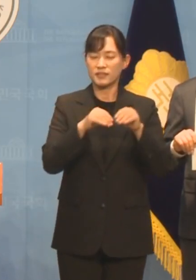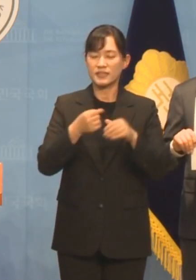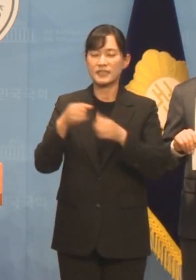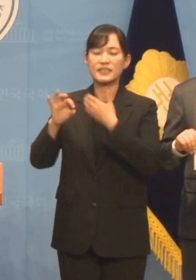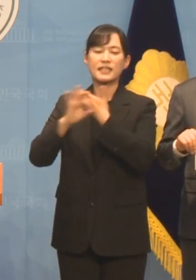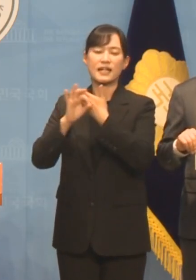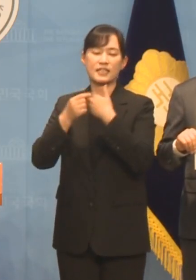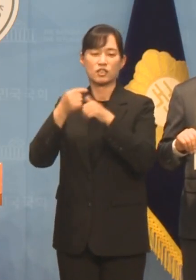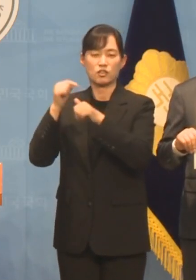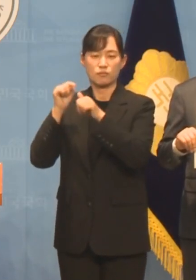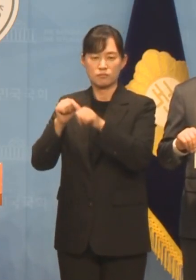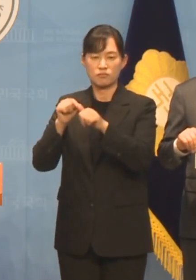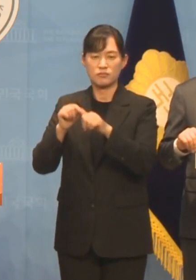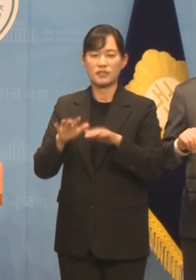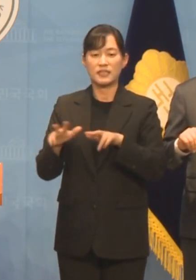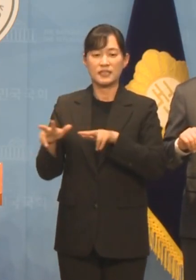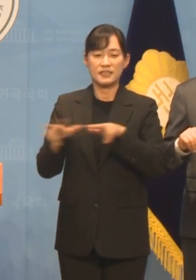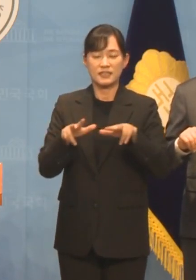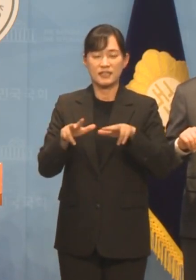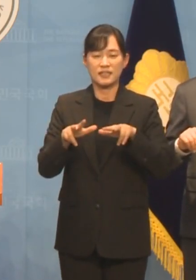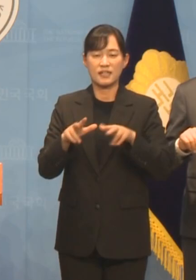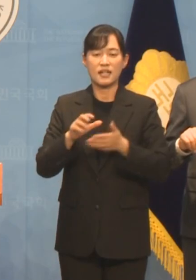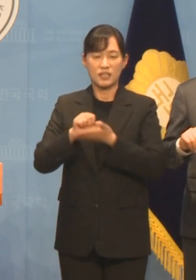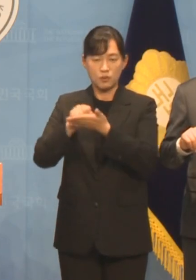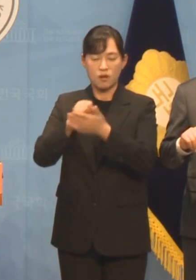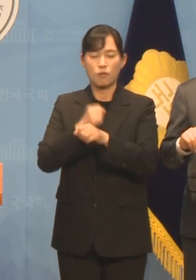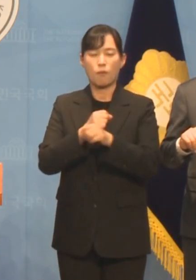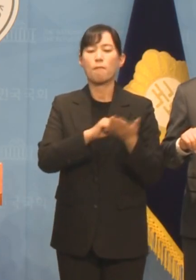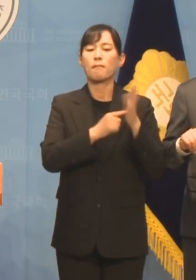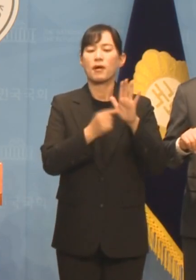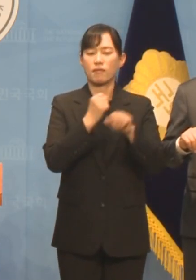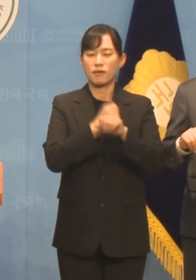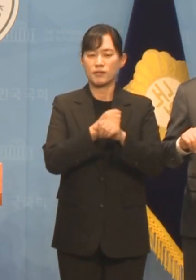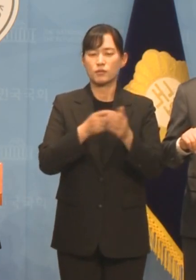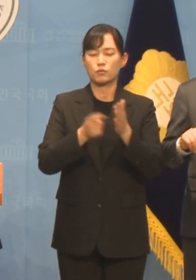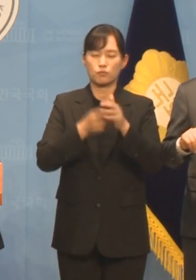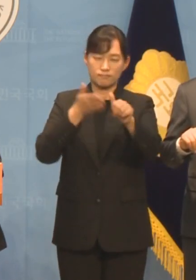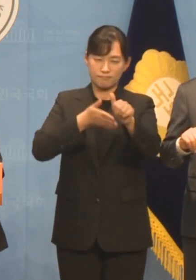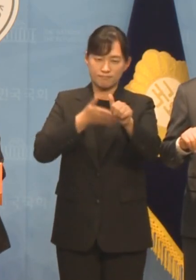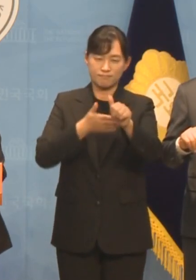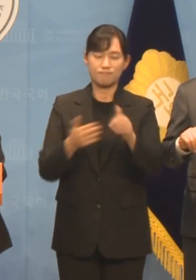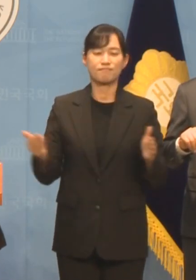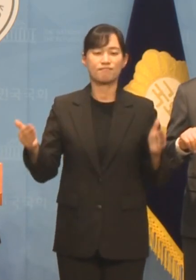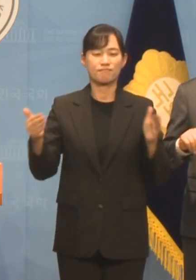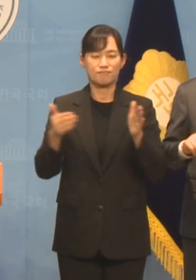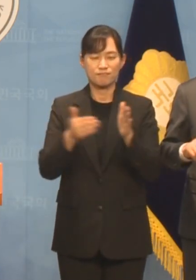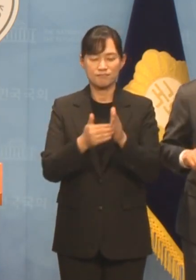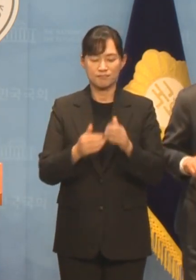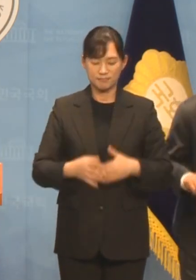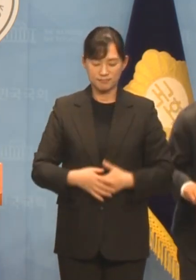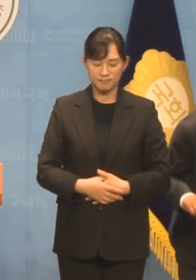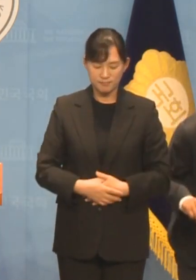가처분 즉각 인용하고 발표할 것을 촉구하겠습니다. 이상입니다.